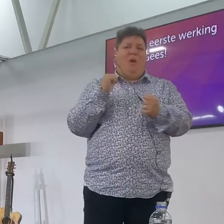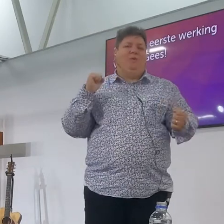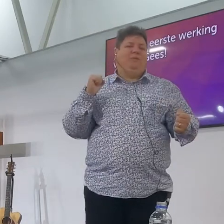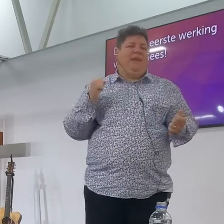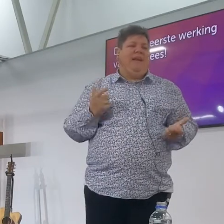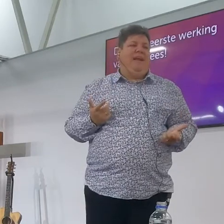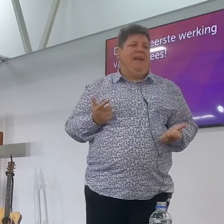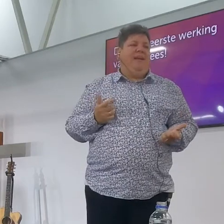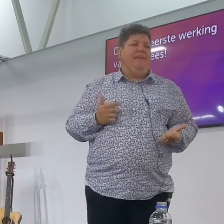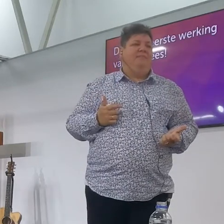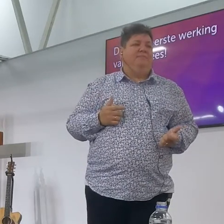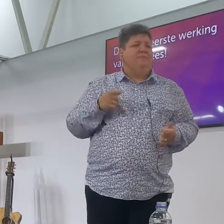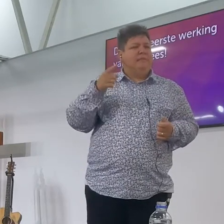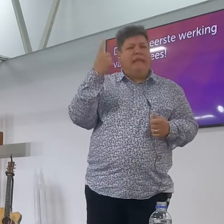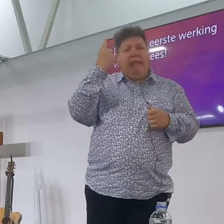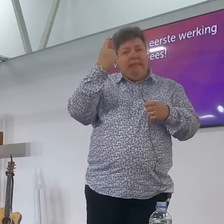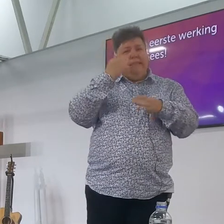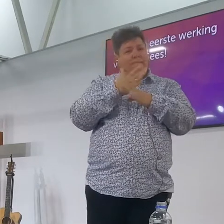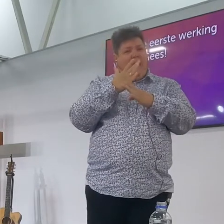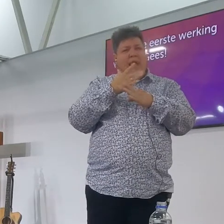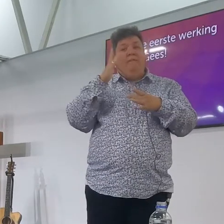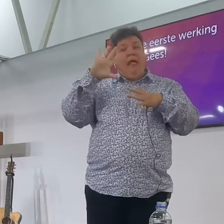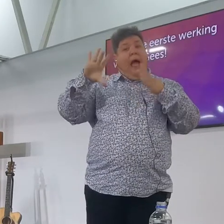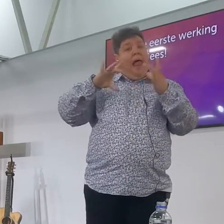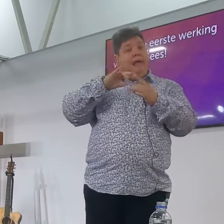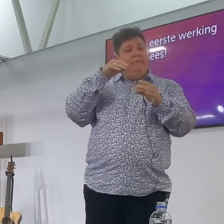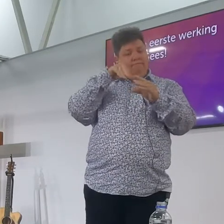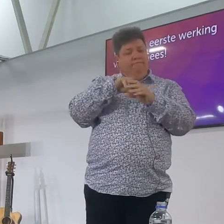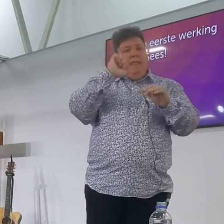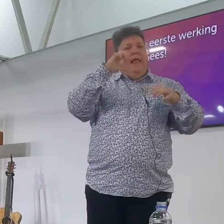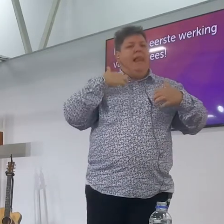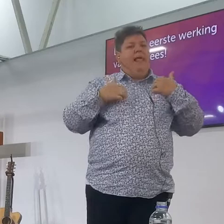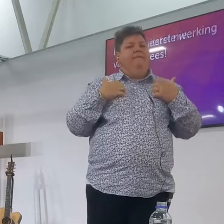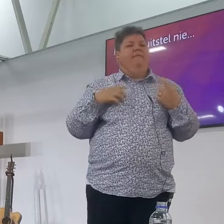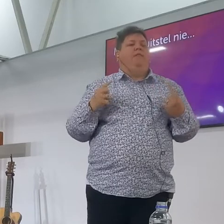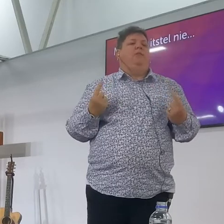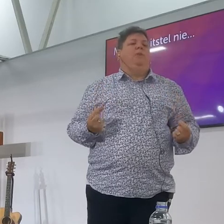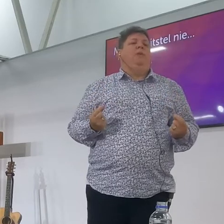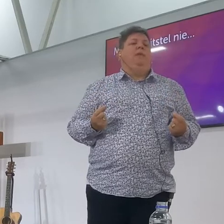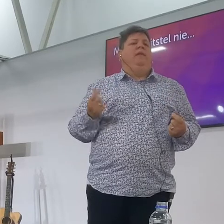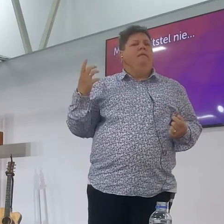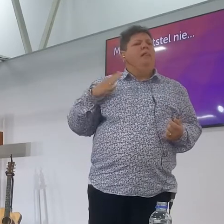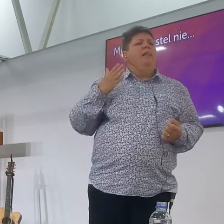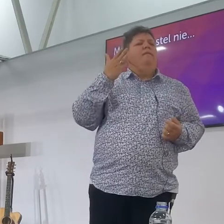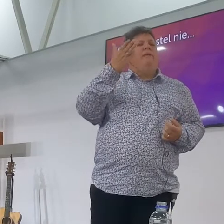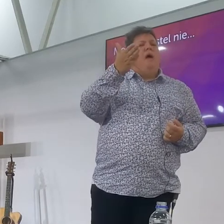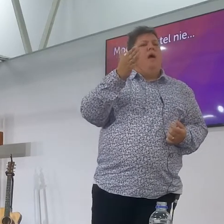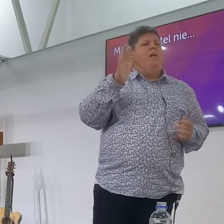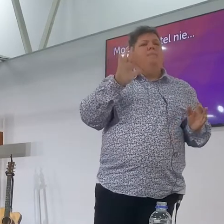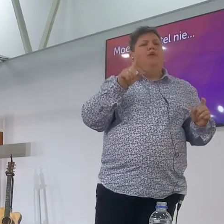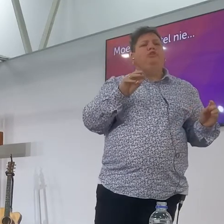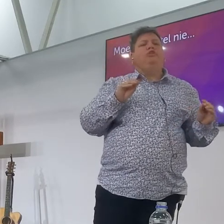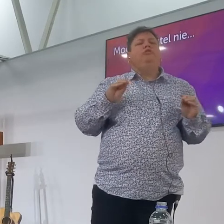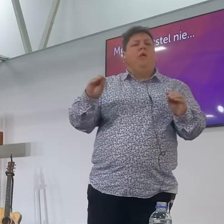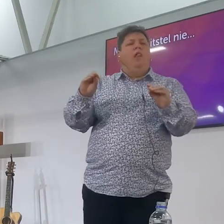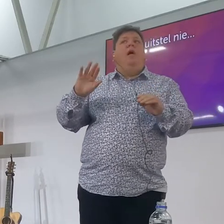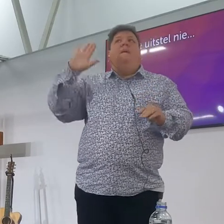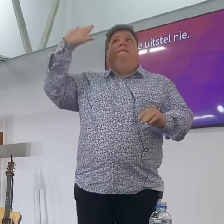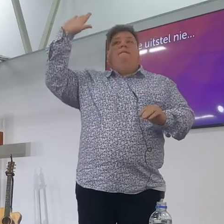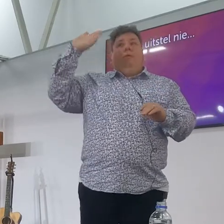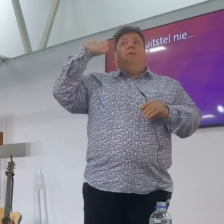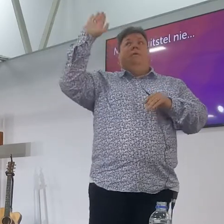En dis die eerste werk wat die Heilige Gees vanoggend in jou lewe wil doen. En ek wil vir jou baie mooi vra, moenie dit uitstel nie. As jy vanoggend hier